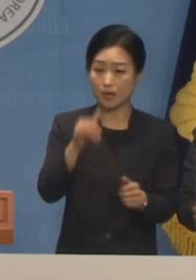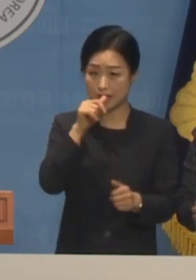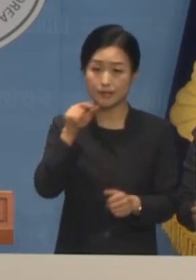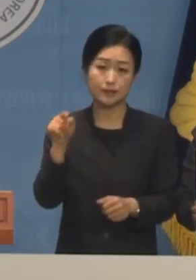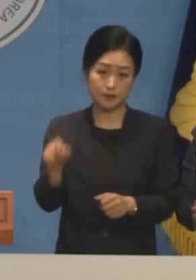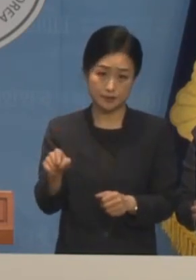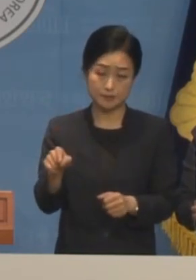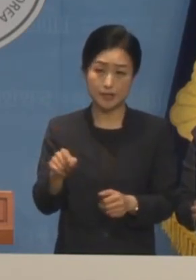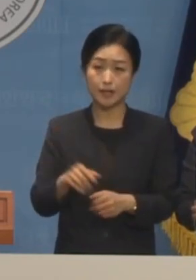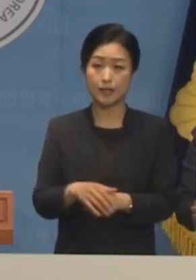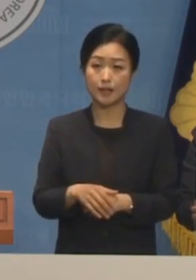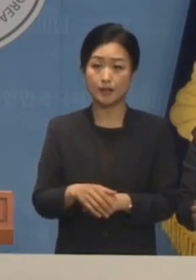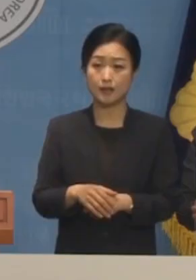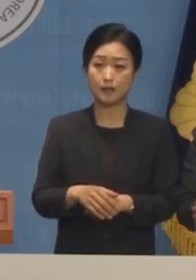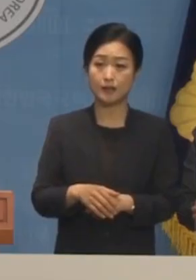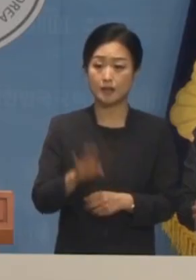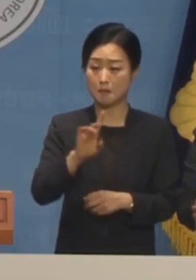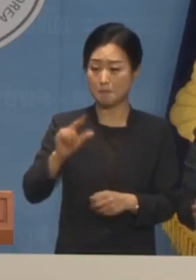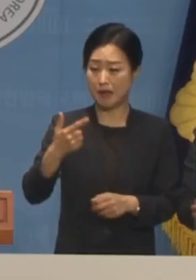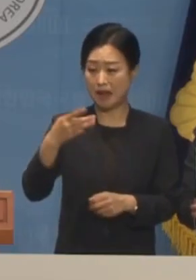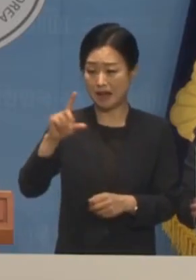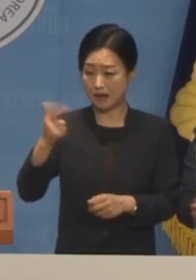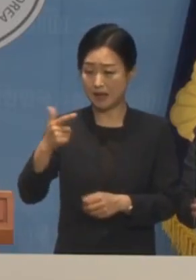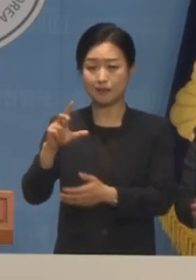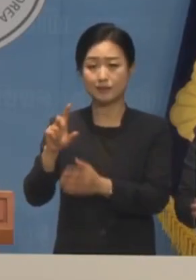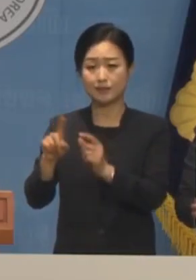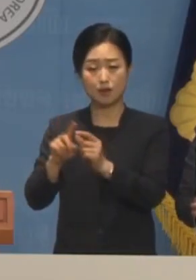박는 무자비한 만행입니다